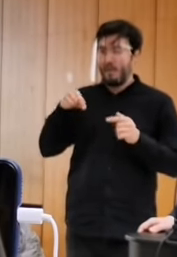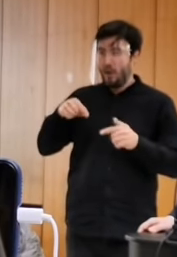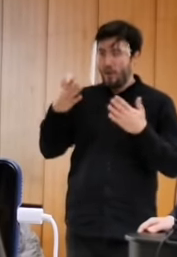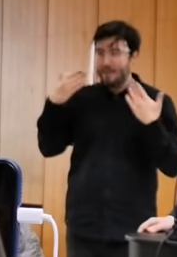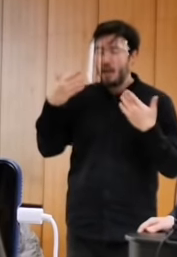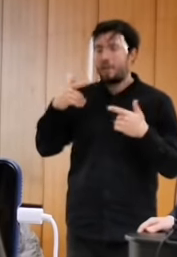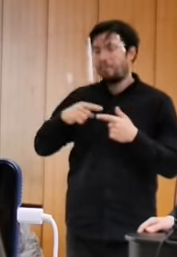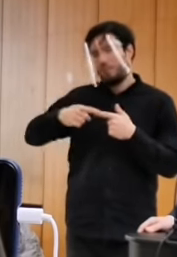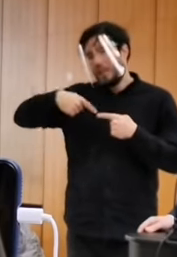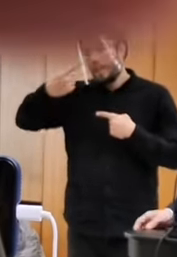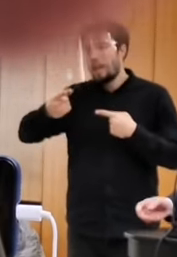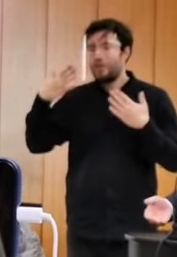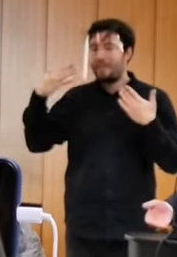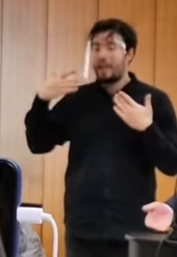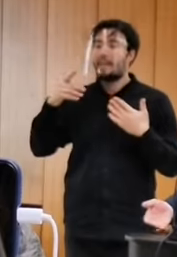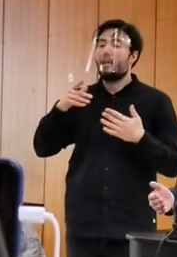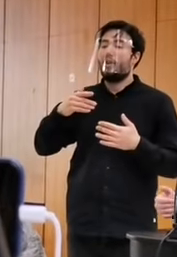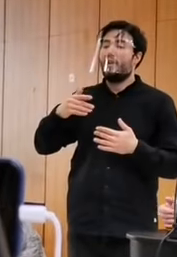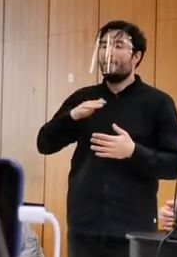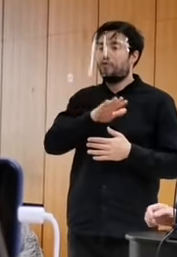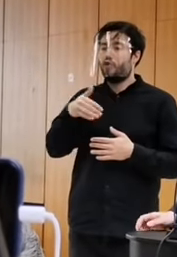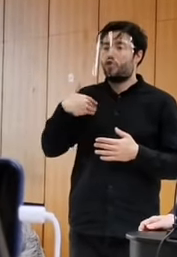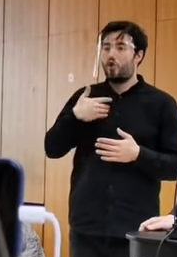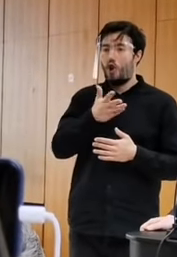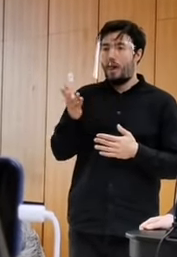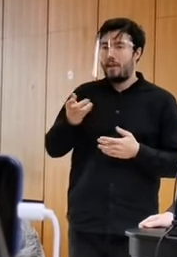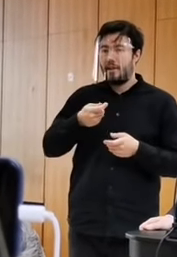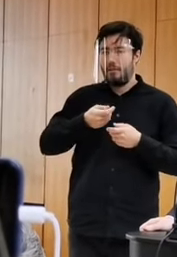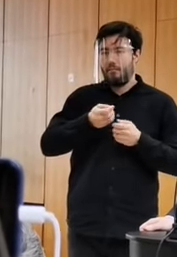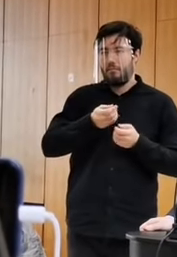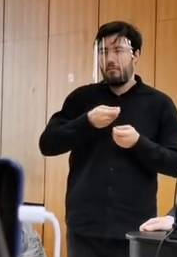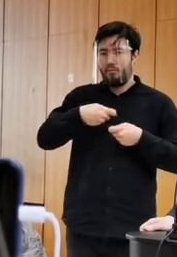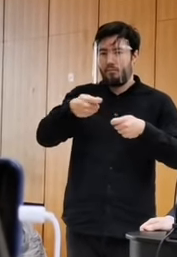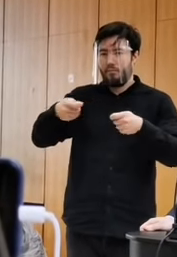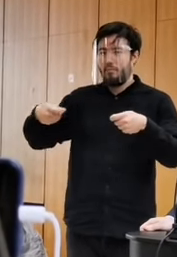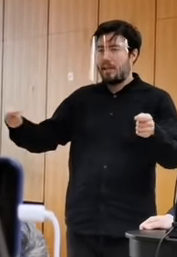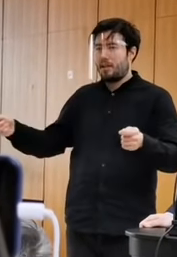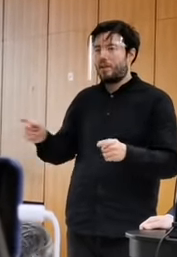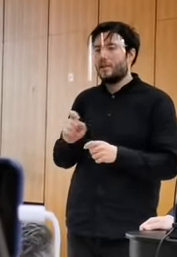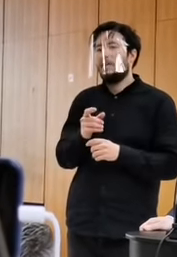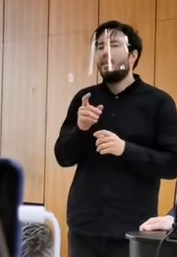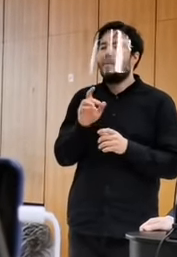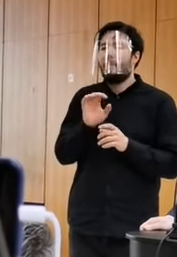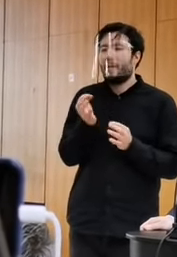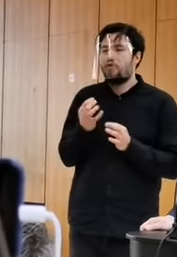víkend budeme distribuovať na školy, keďže sa robil ten indikatívny záujem.